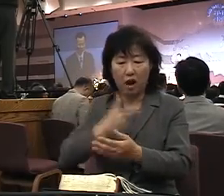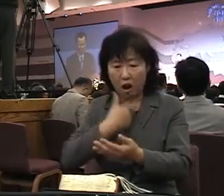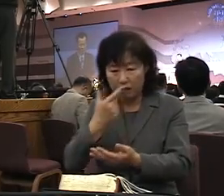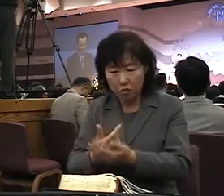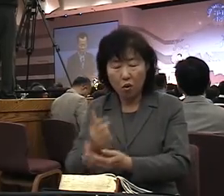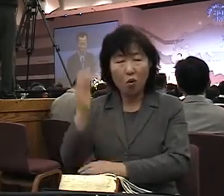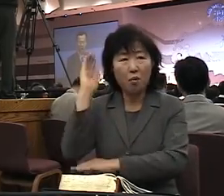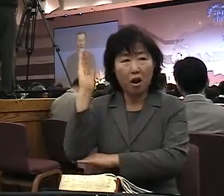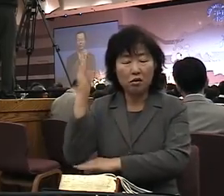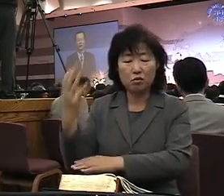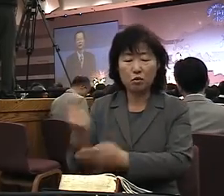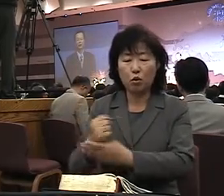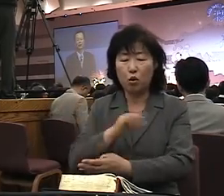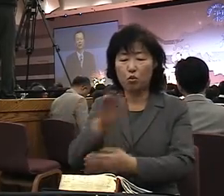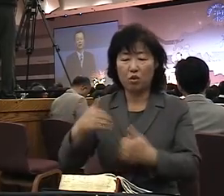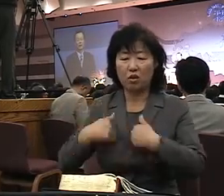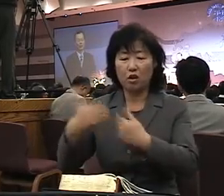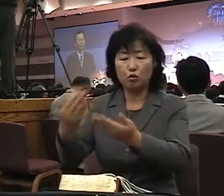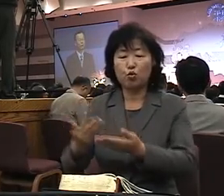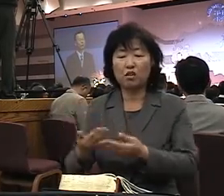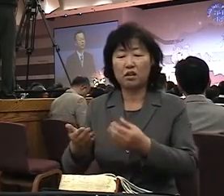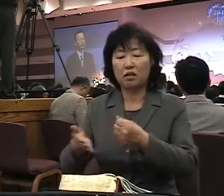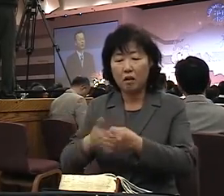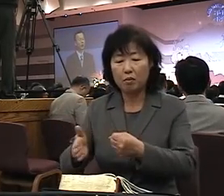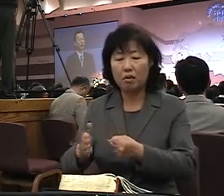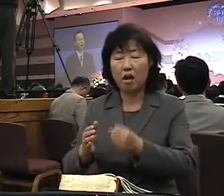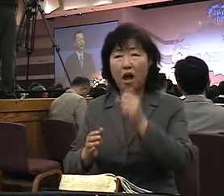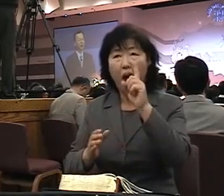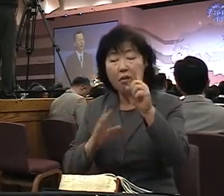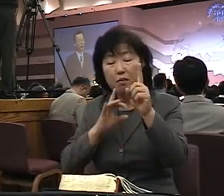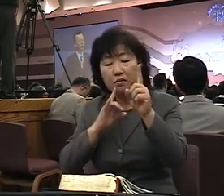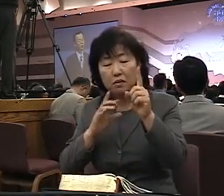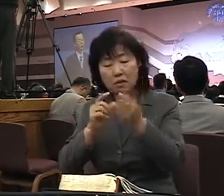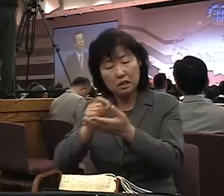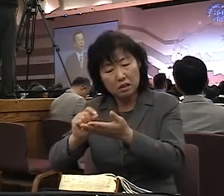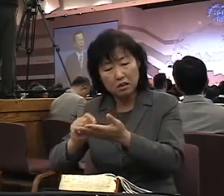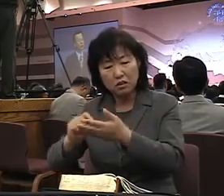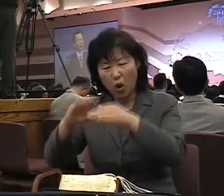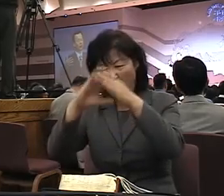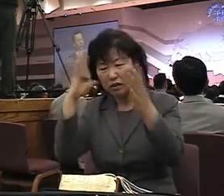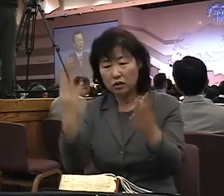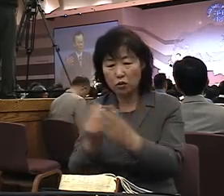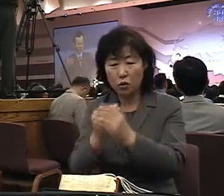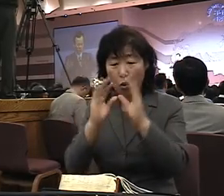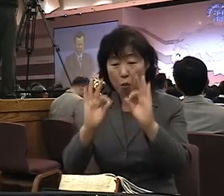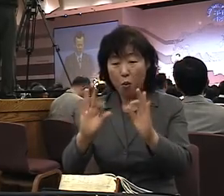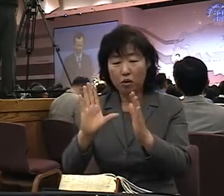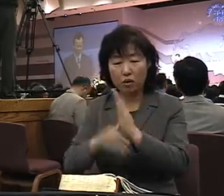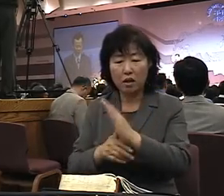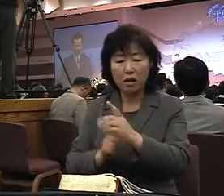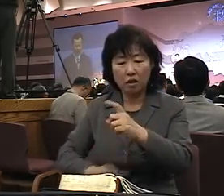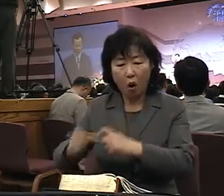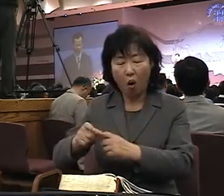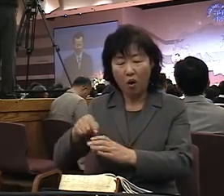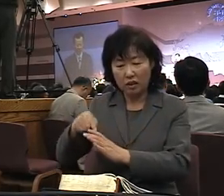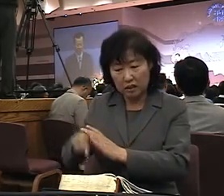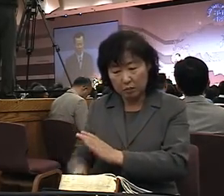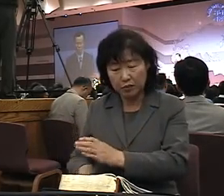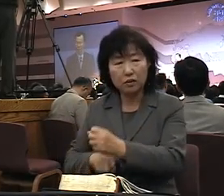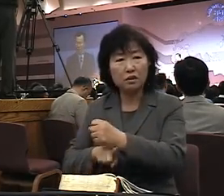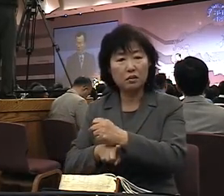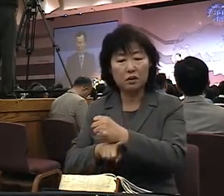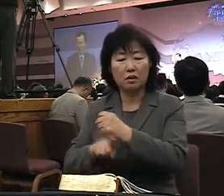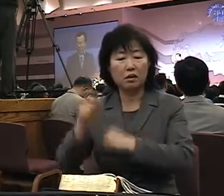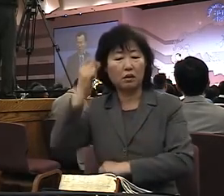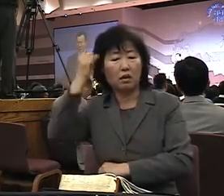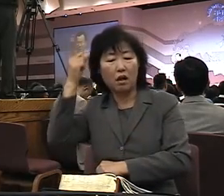말씀으로 우리에게 주셨기 때문에 이 한 분이 쓰신 이 성경책을 전체적으로 볼 때 더욱더 깊은 의미를 우리가 깨달을